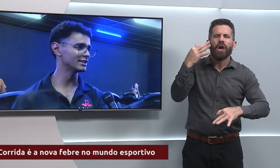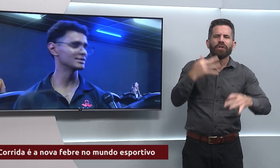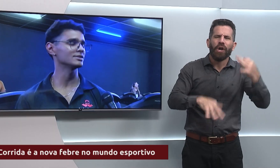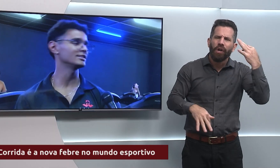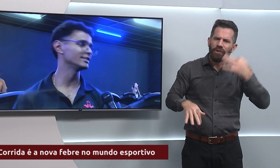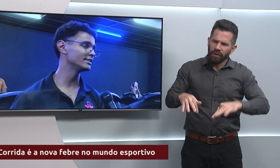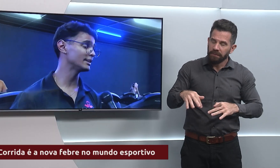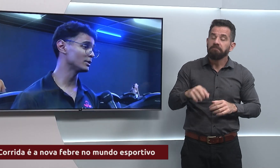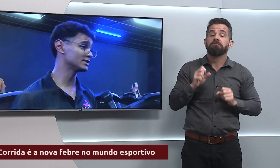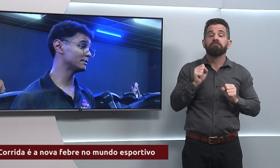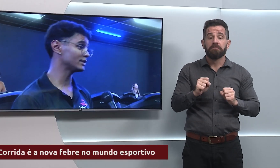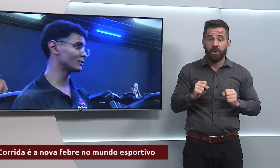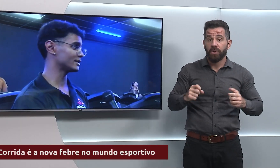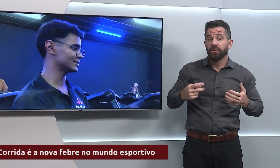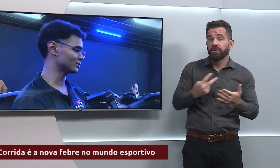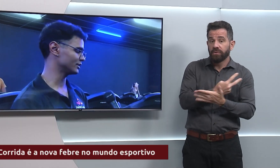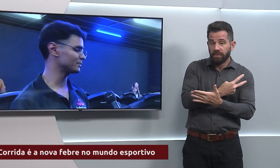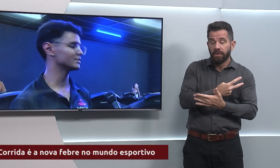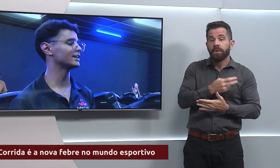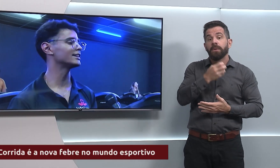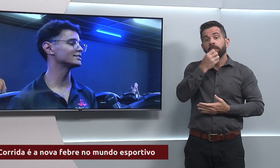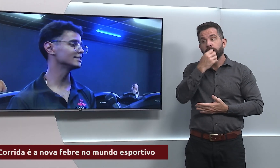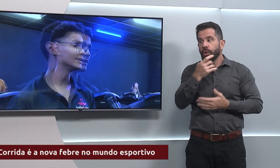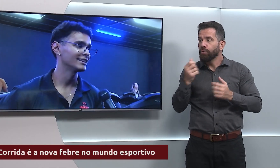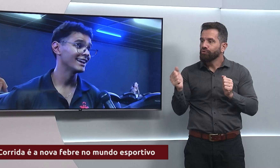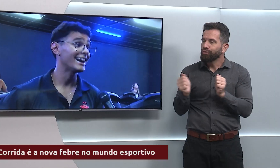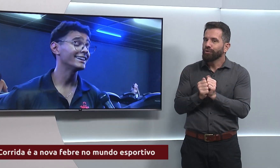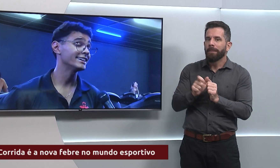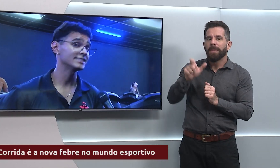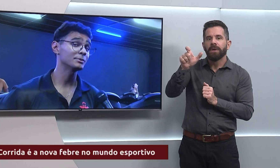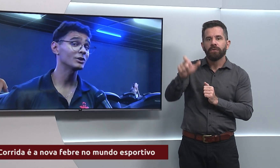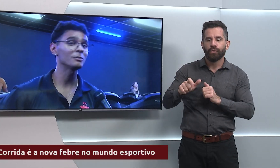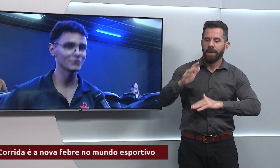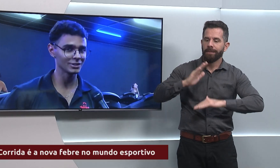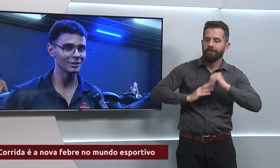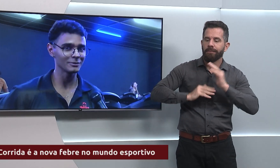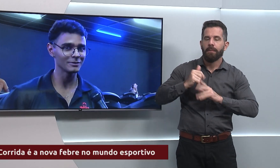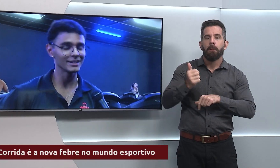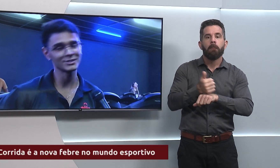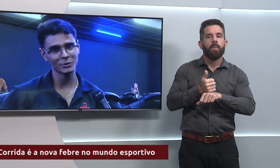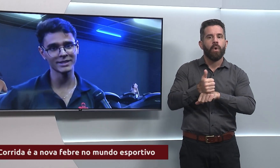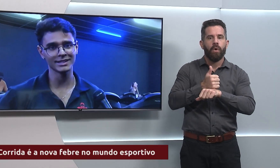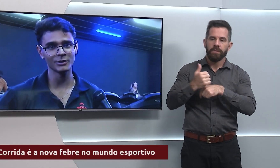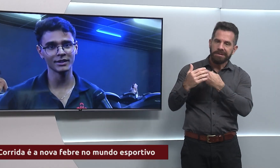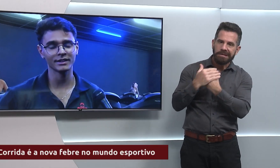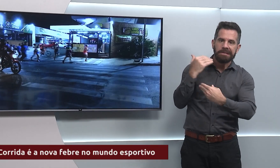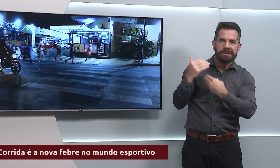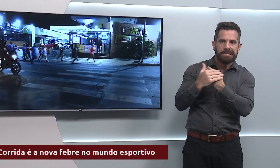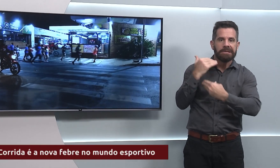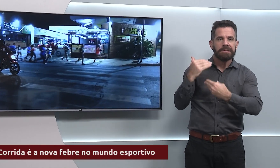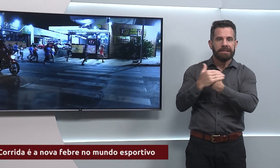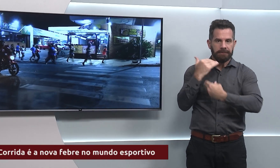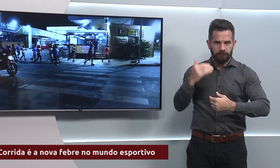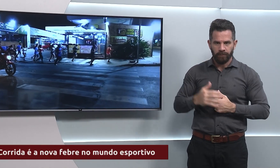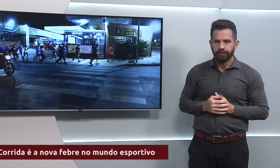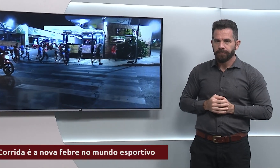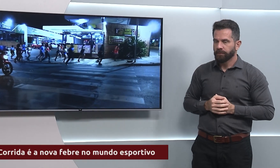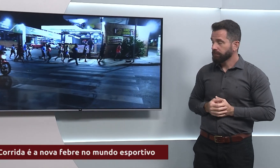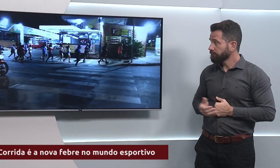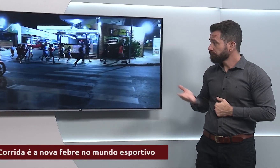ali, que é bom sempre ter uma assessoria por trás. A ideia é sempre procurar um profissional antes de começar a correr. Corrida de rua já foi reconhecida